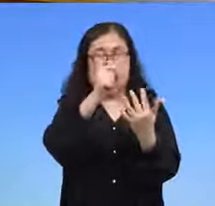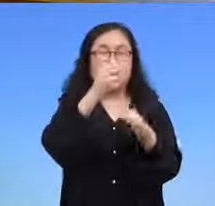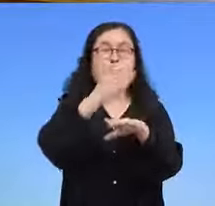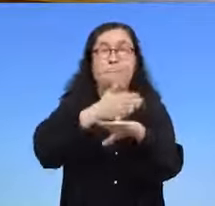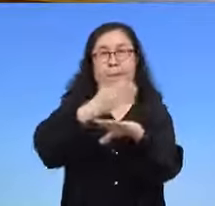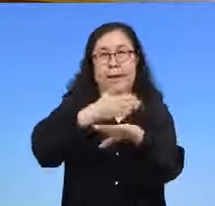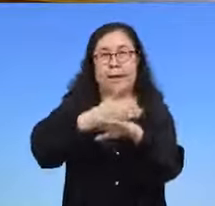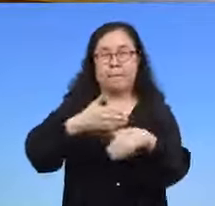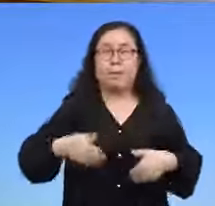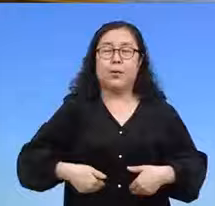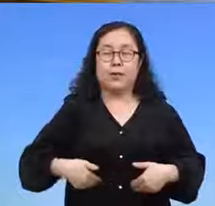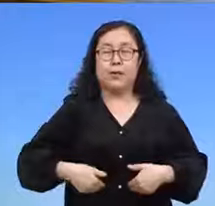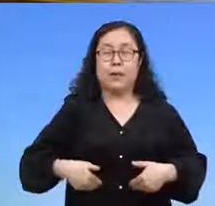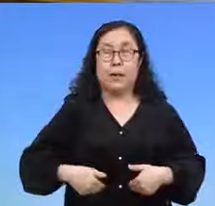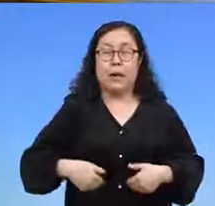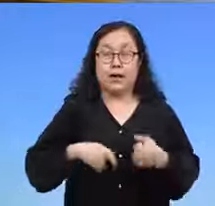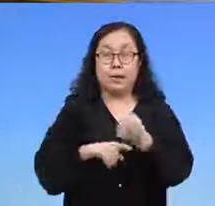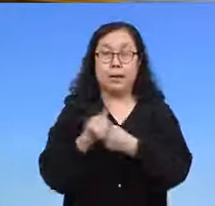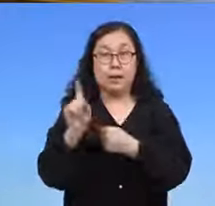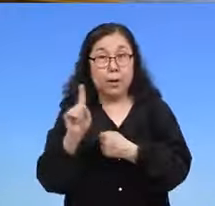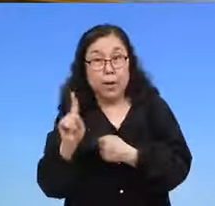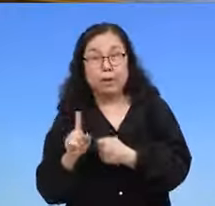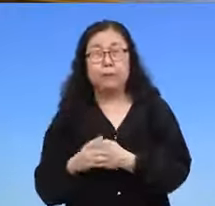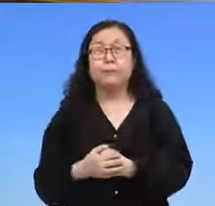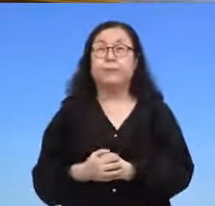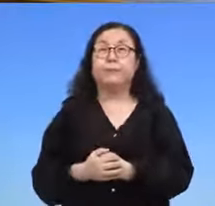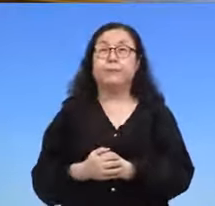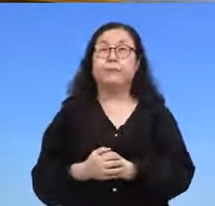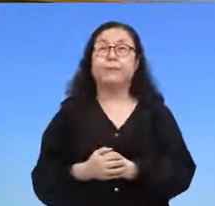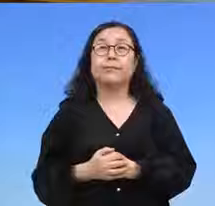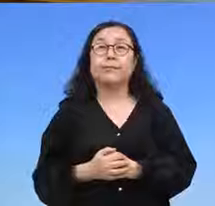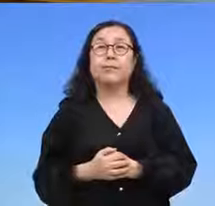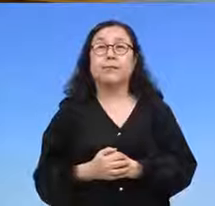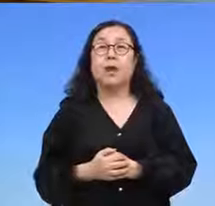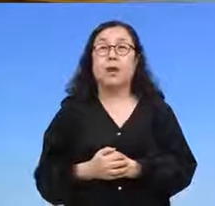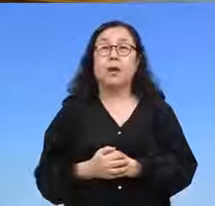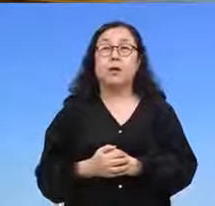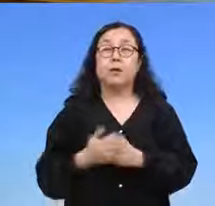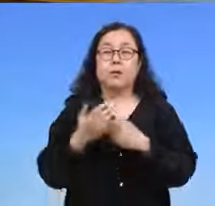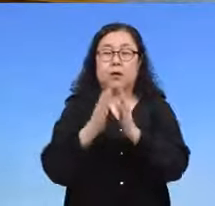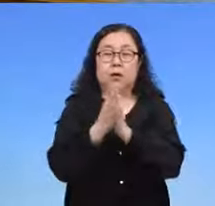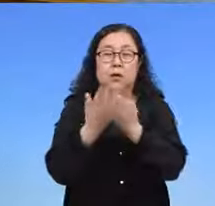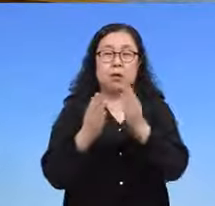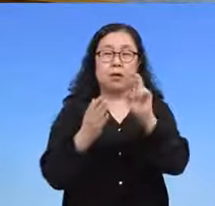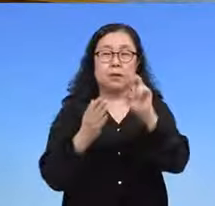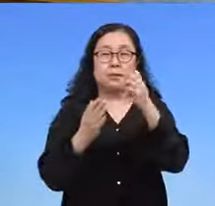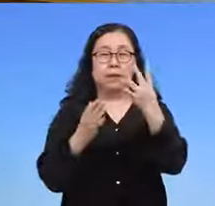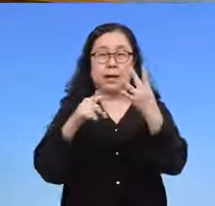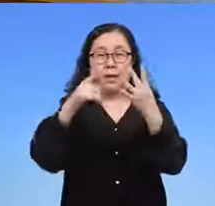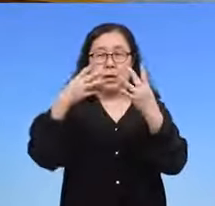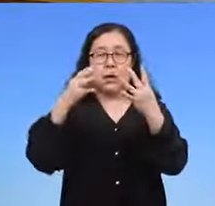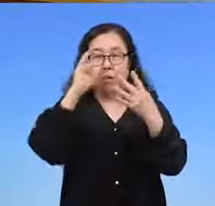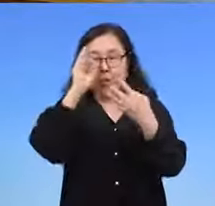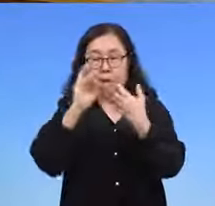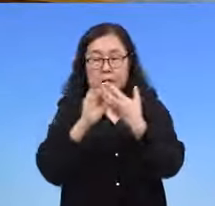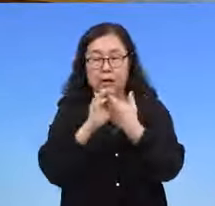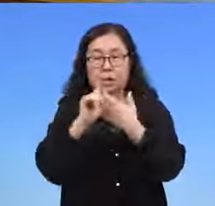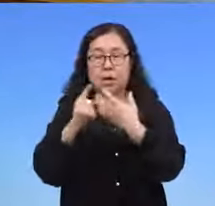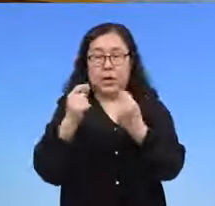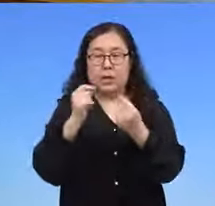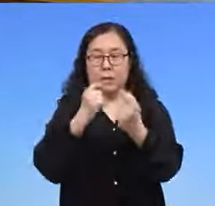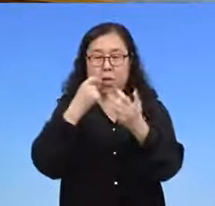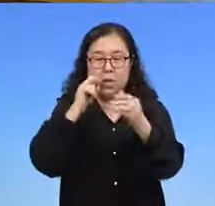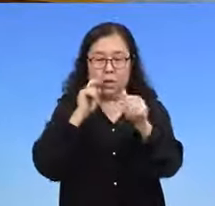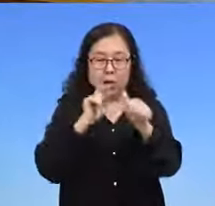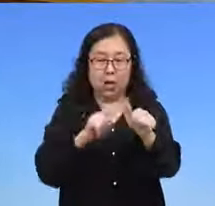이게 무슨 의미인지를 제가 설명해 드릴게요. 자, 오늘 본문 24절입니다. 그가 이러한